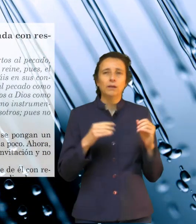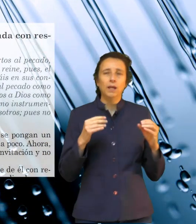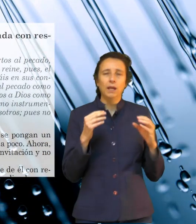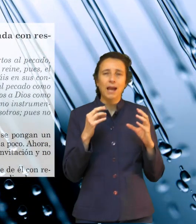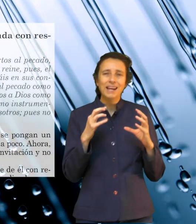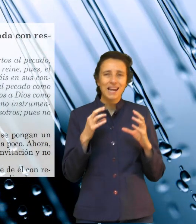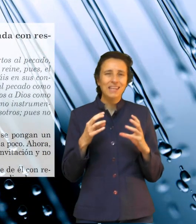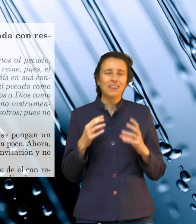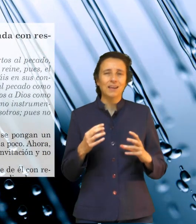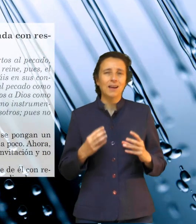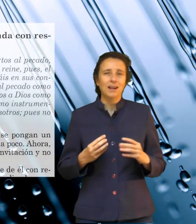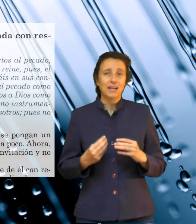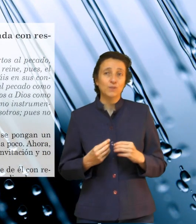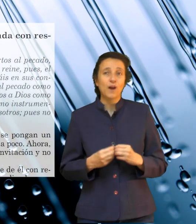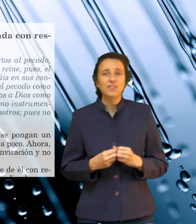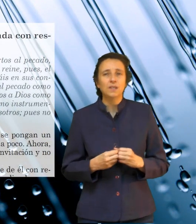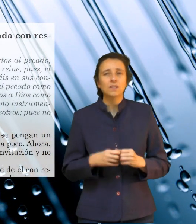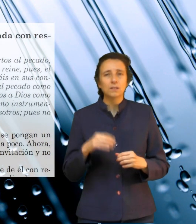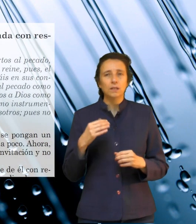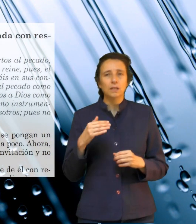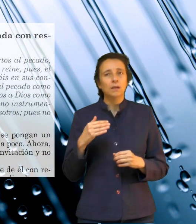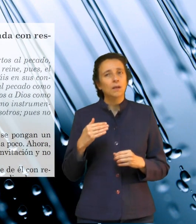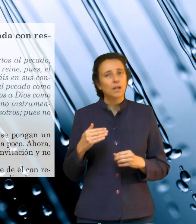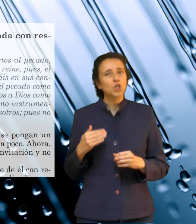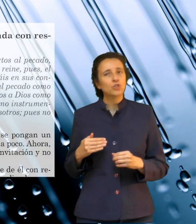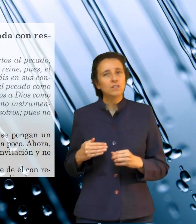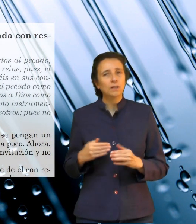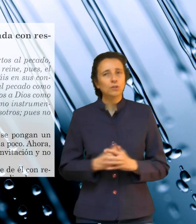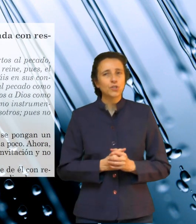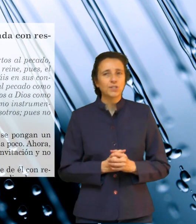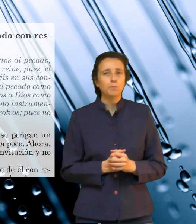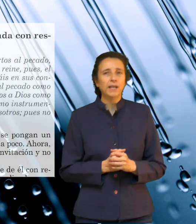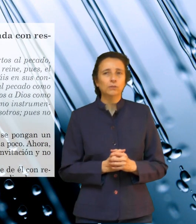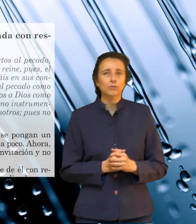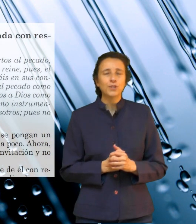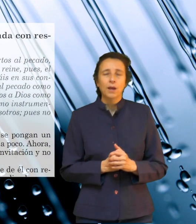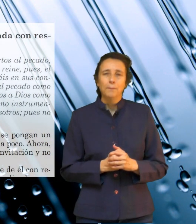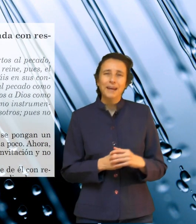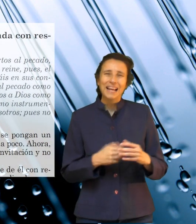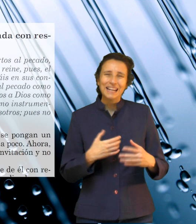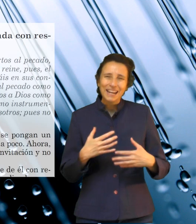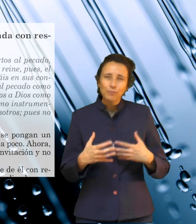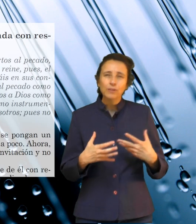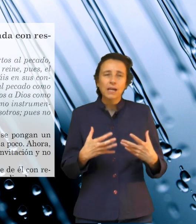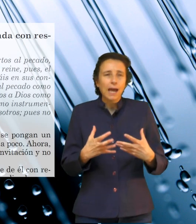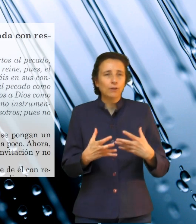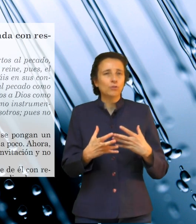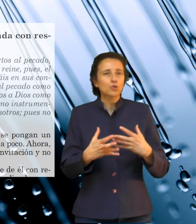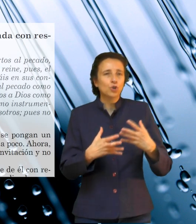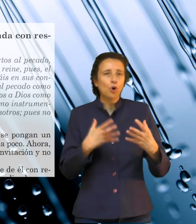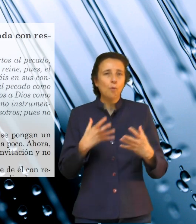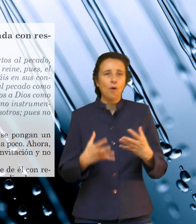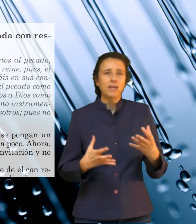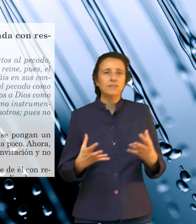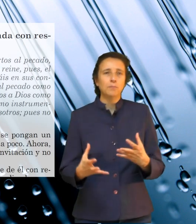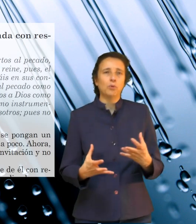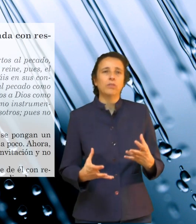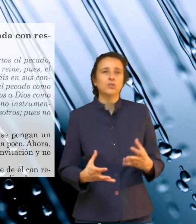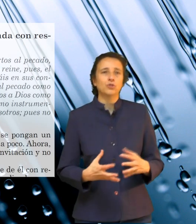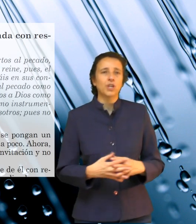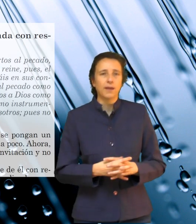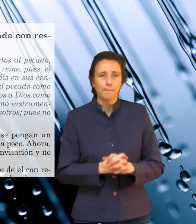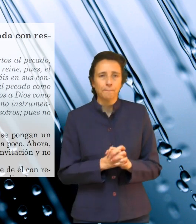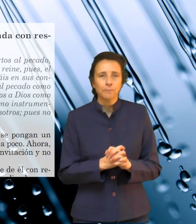hecho analiza las fases y los distintos aspectos para clarificarnos cómo